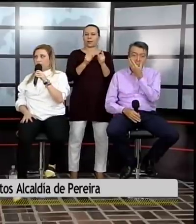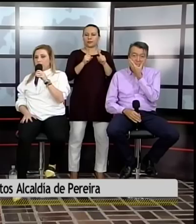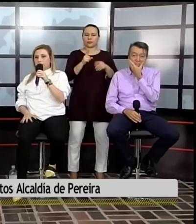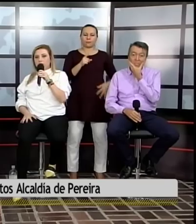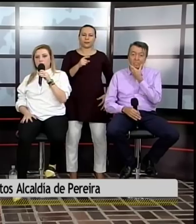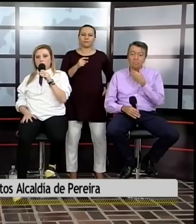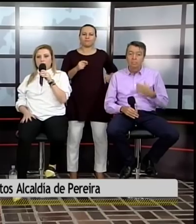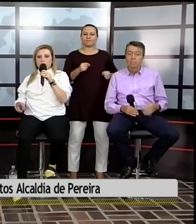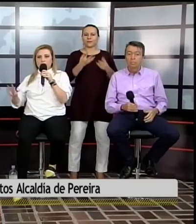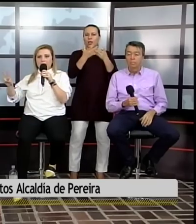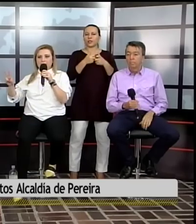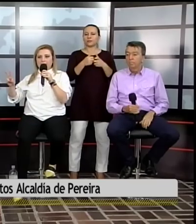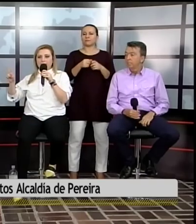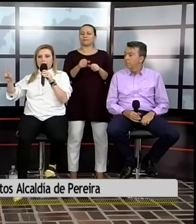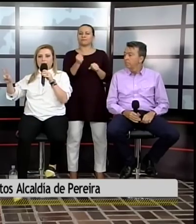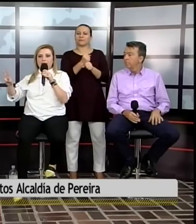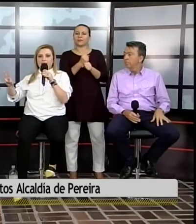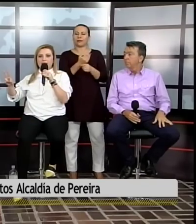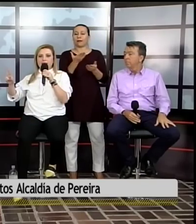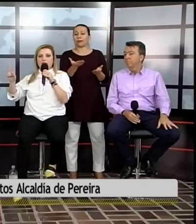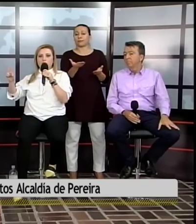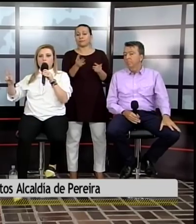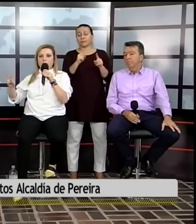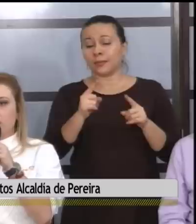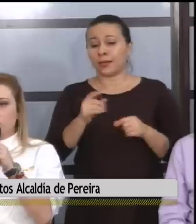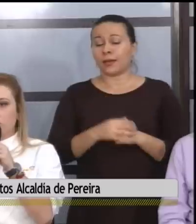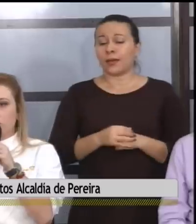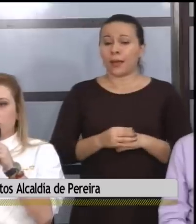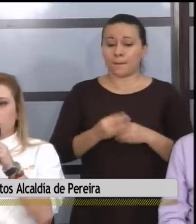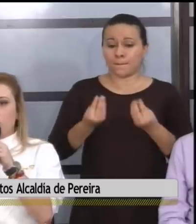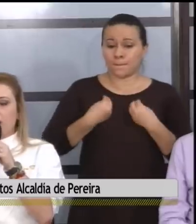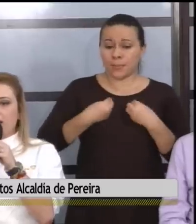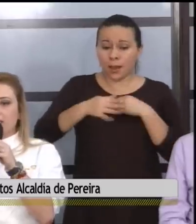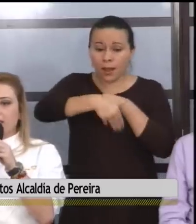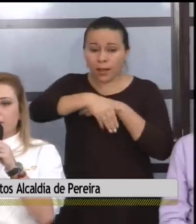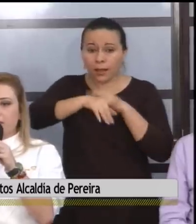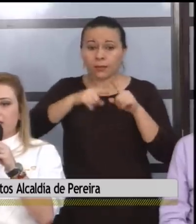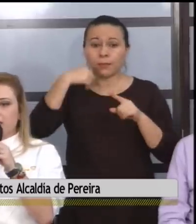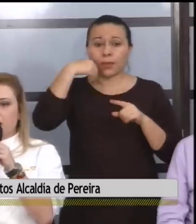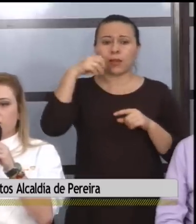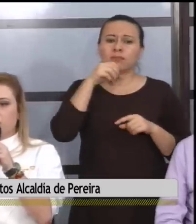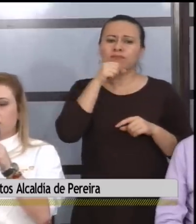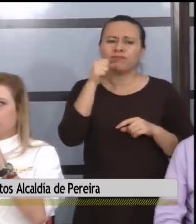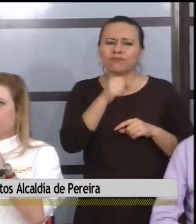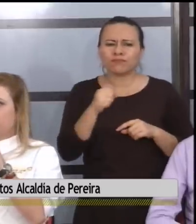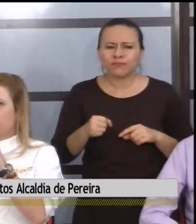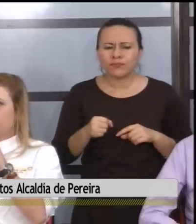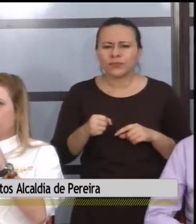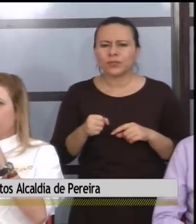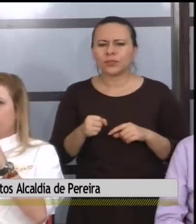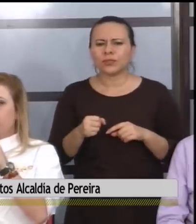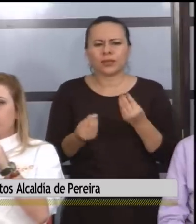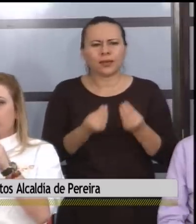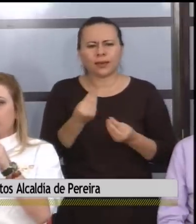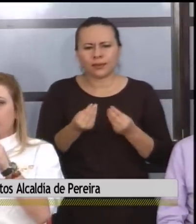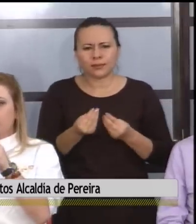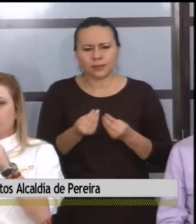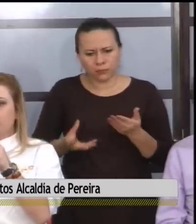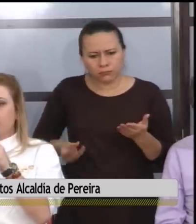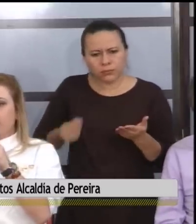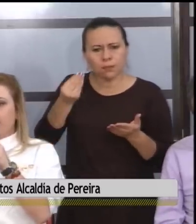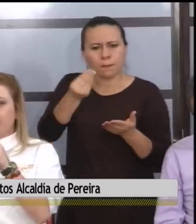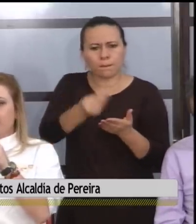funcionarios. Segundo, hay dos temas, habitante de calle y adulto mayor. Cobrar las estampillas a los contratistas, que se